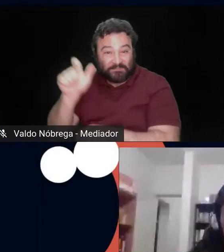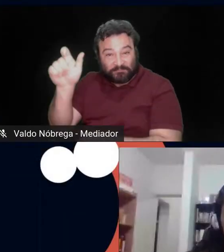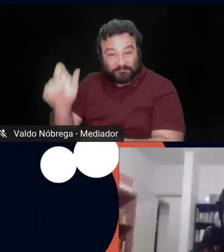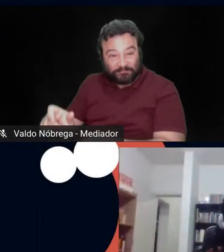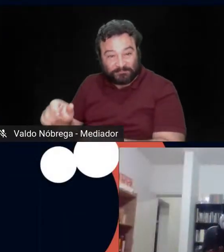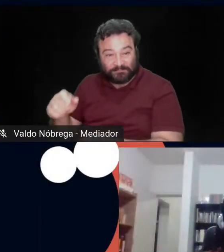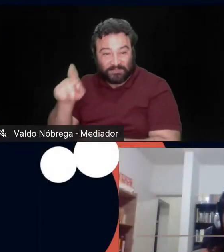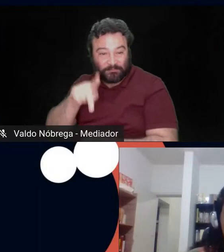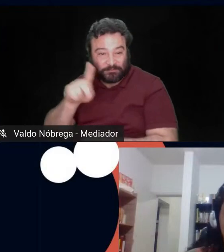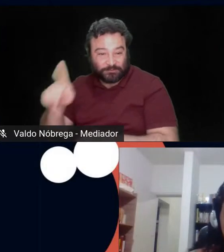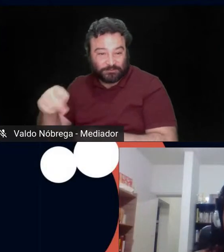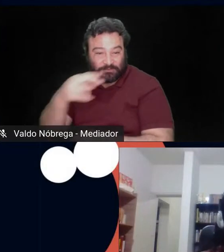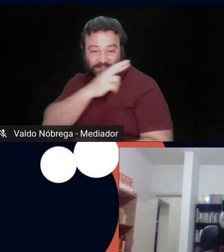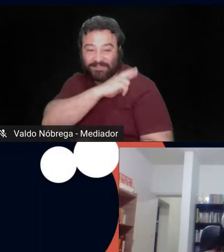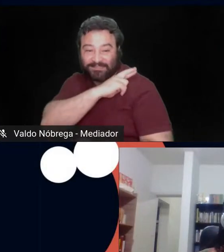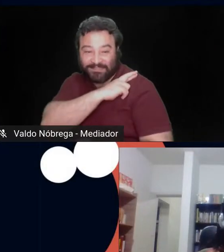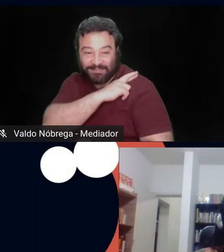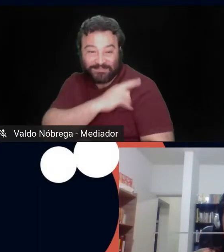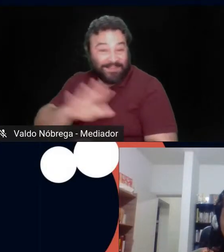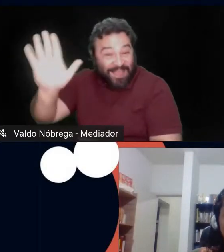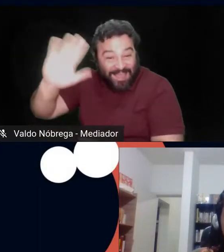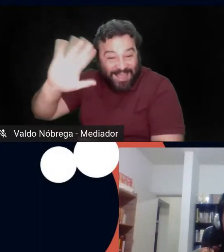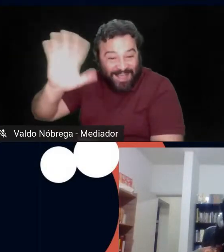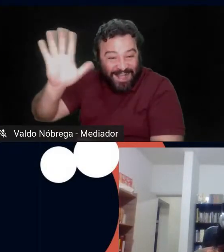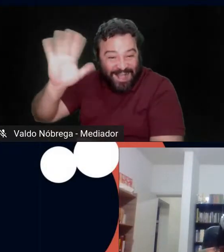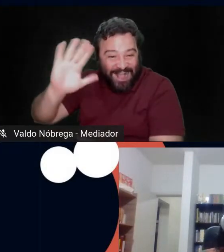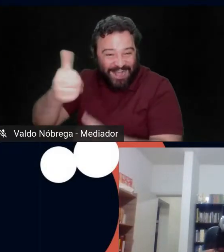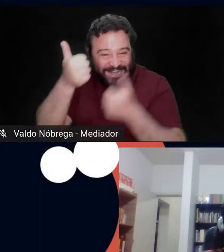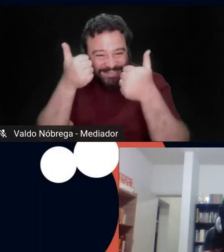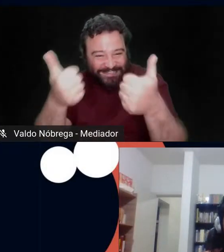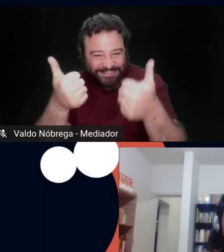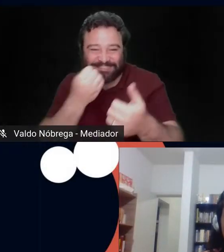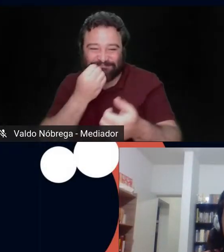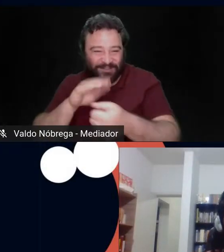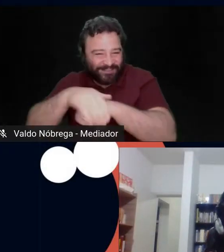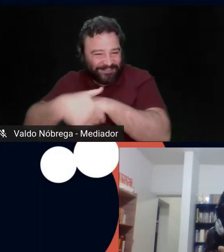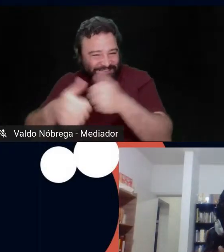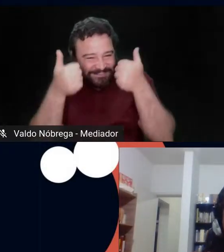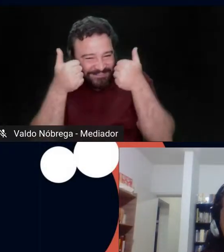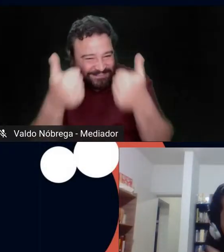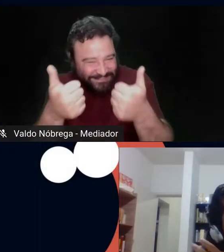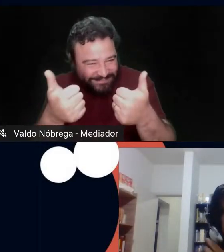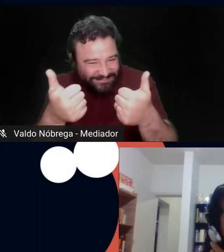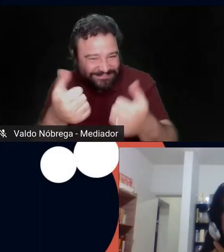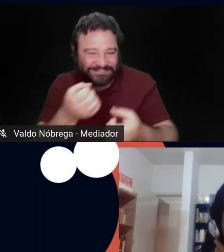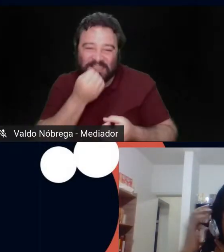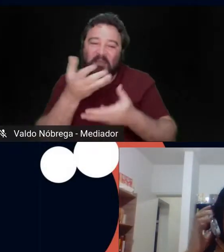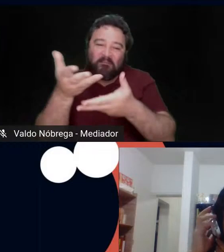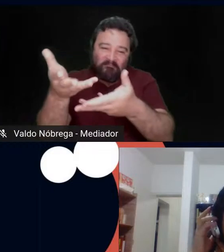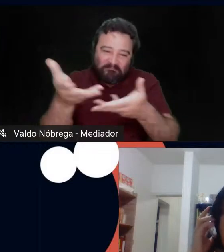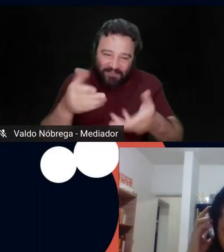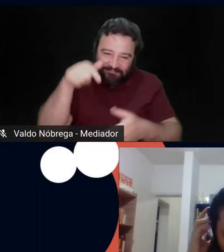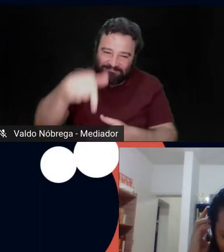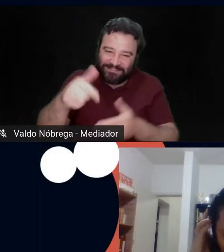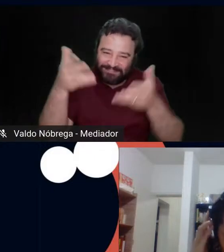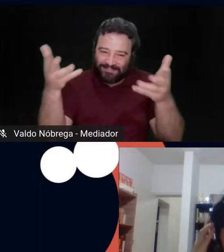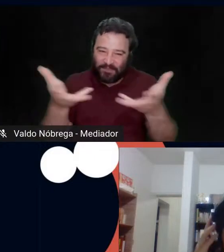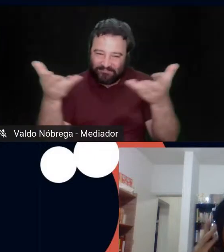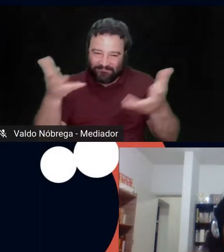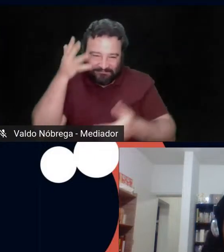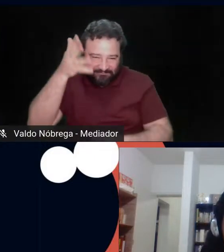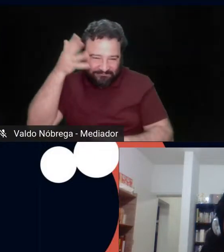Raquel, aguardo a Raquel. Olá, Raquel, seja muito bem-vinda. Boa